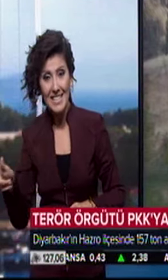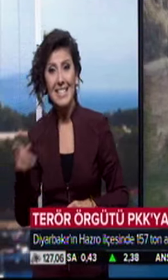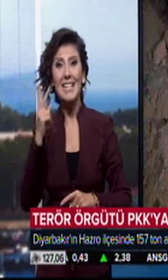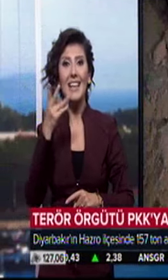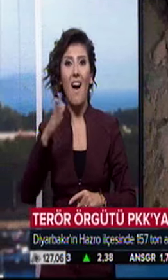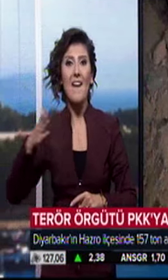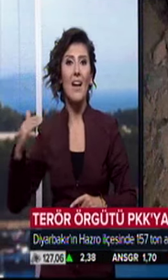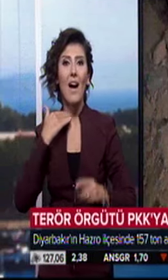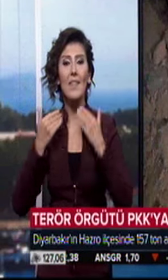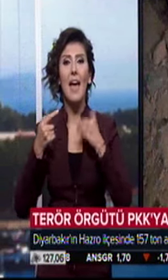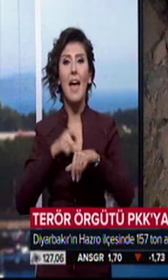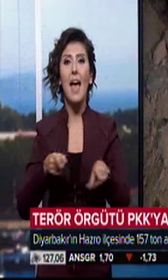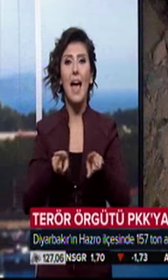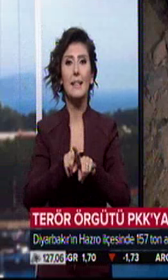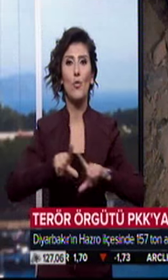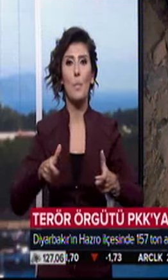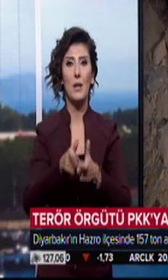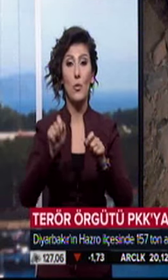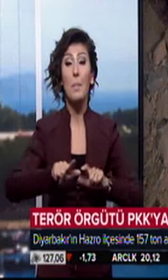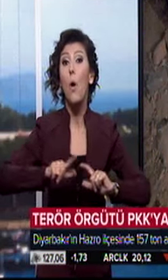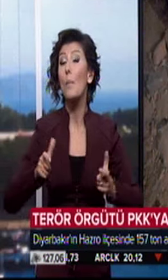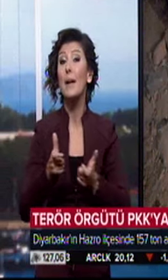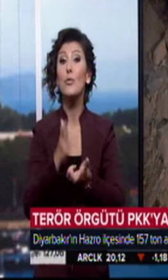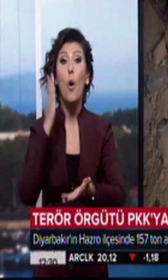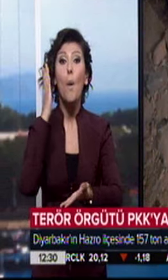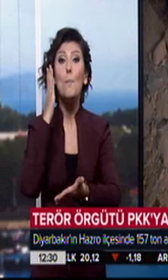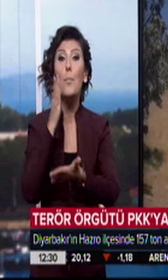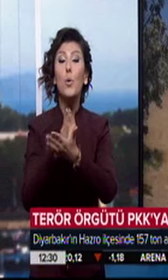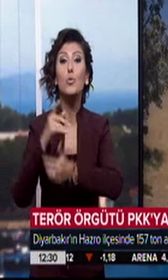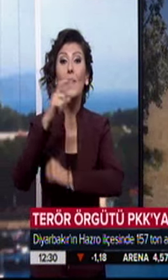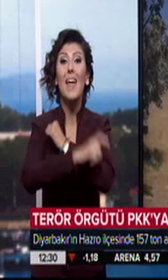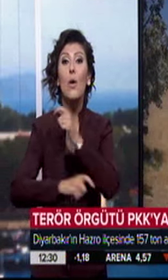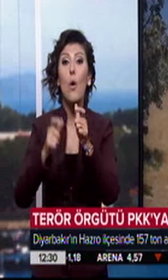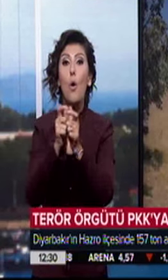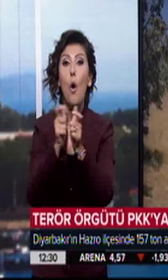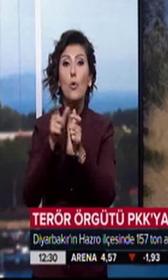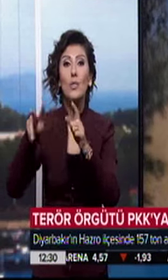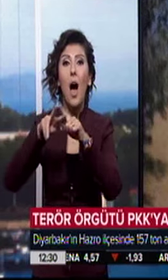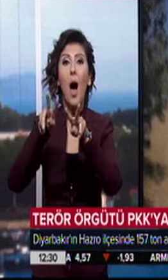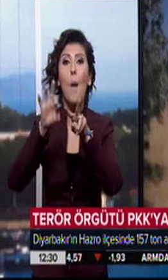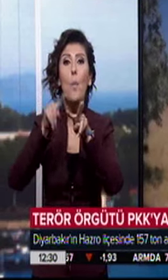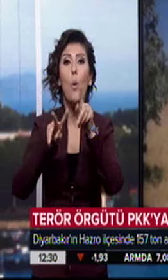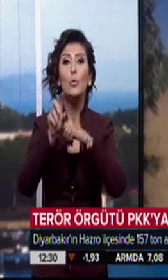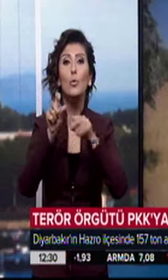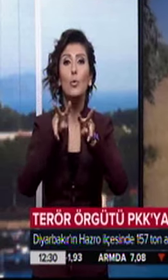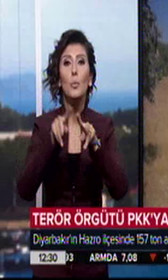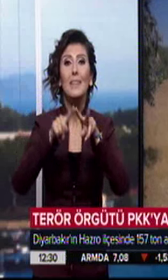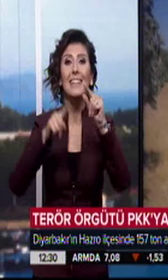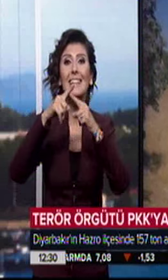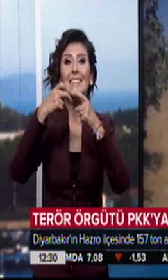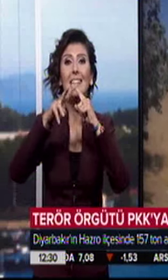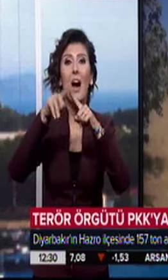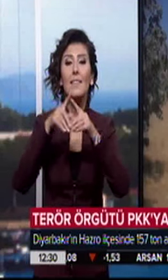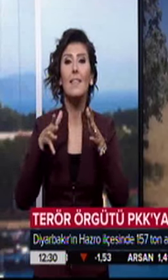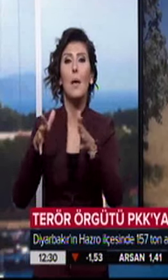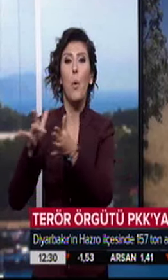eş zamanlı operasyon düzenledi. Operasyonda bölücü terör örgütünün amonyum nitrat depoları ortaya çıktı.